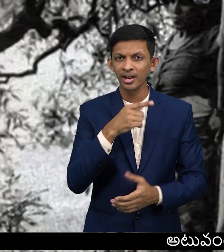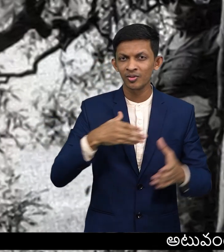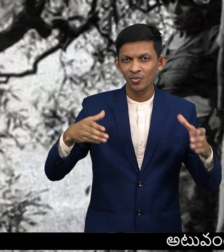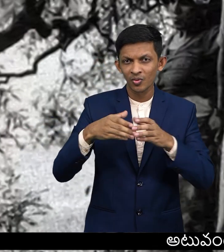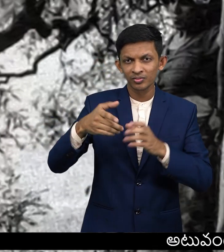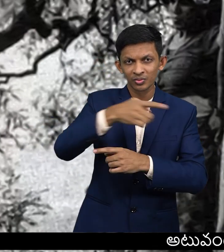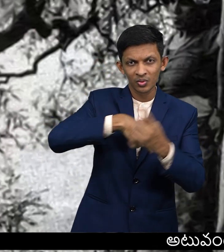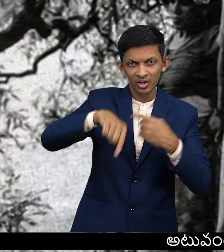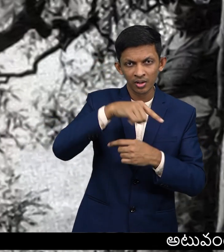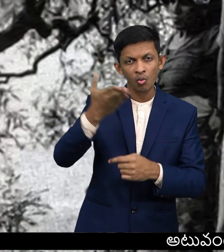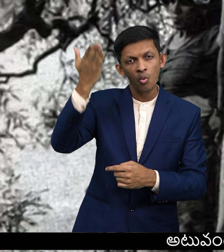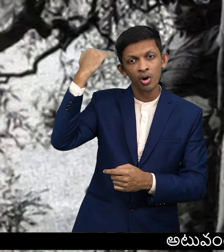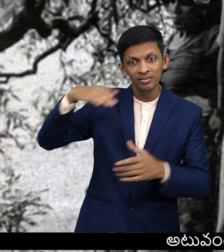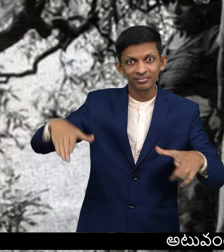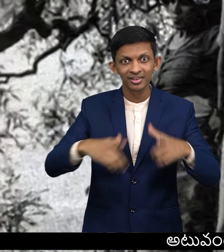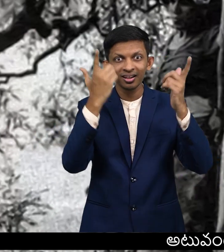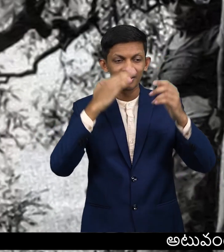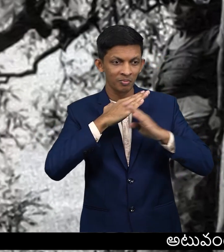అటువంటి ఉద్యమం చిప్కో ఉద్యమం.